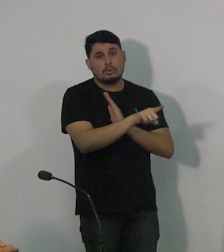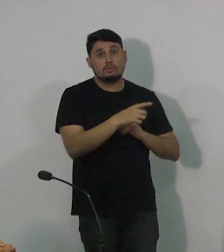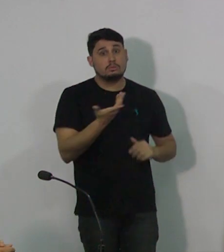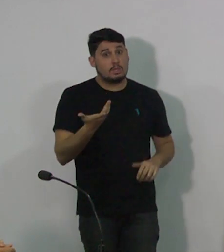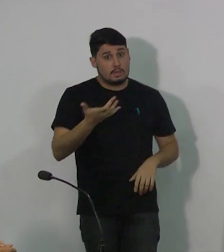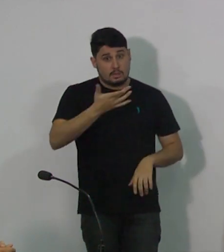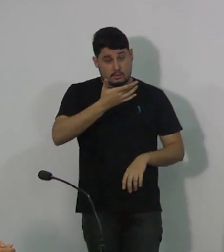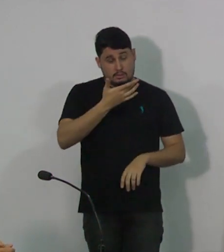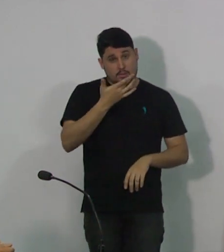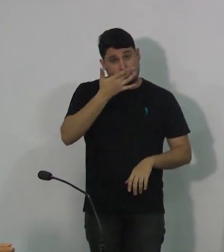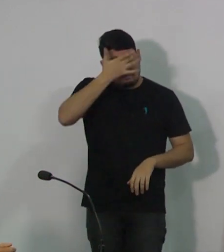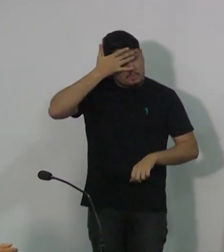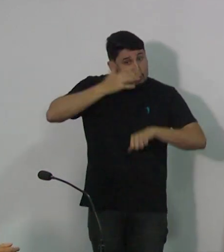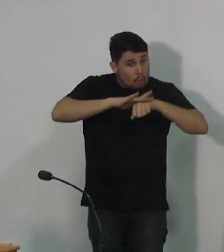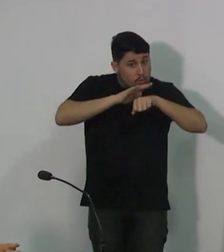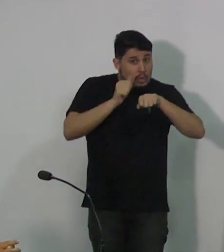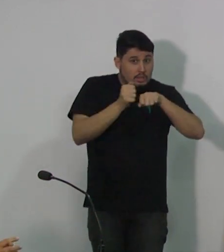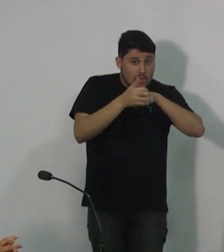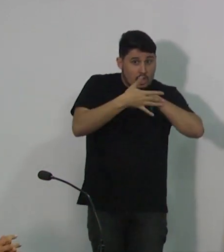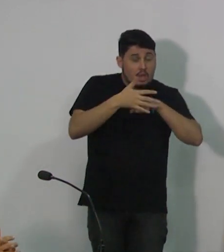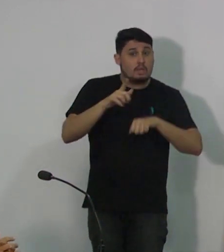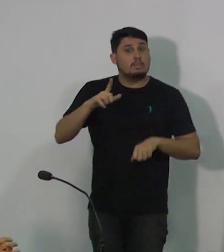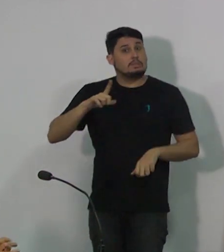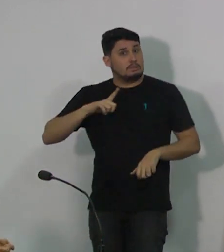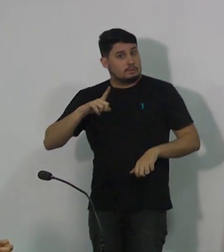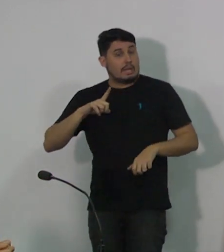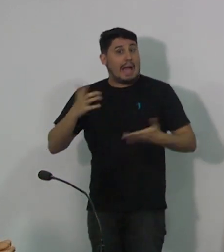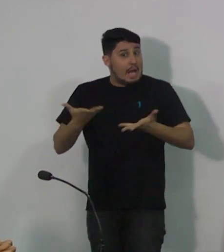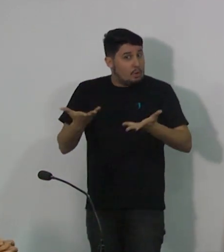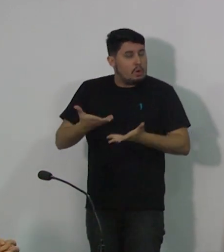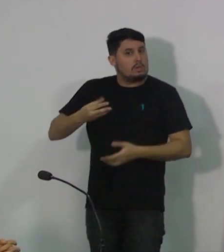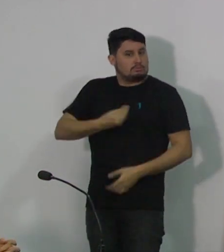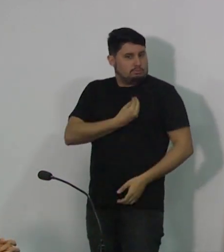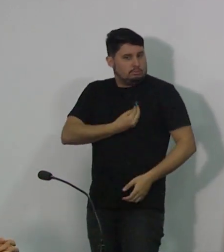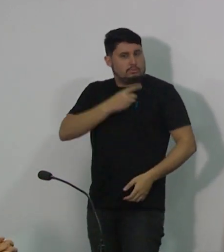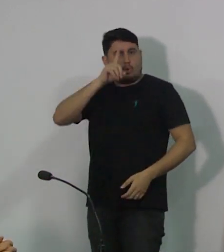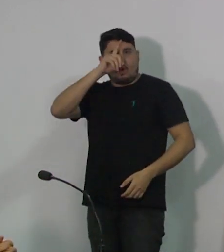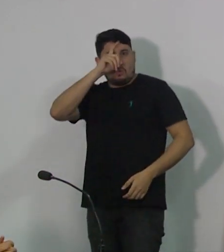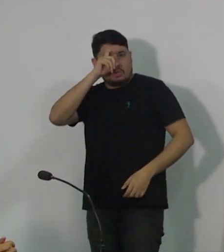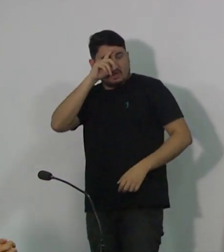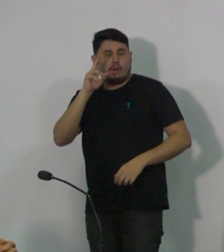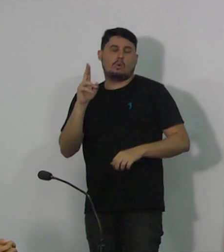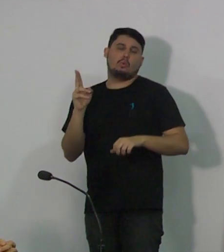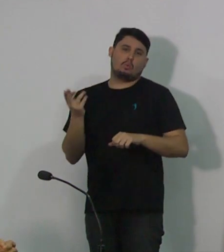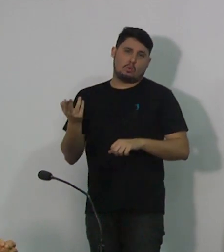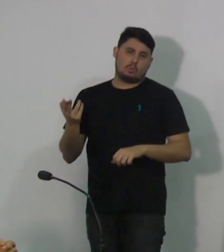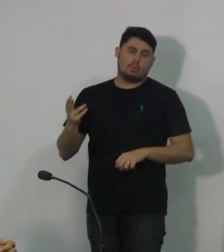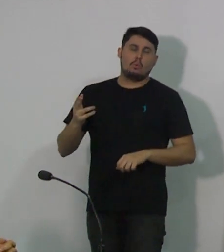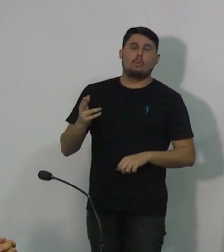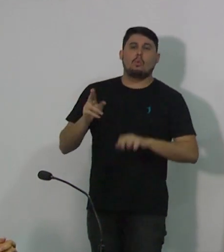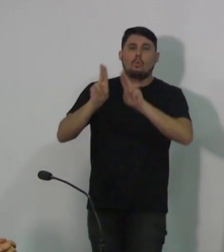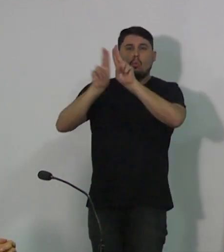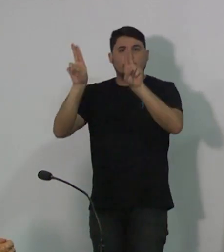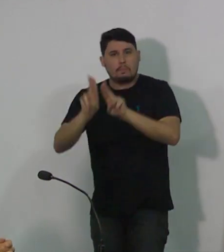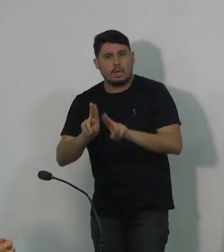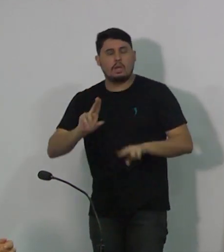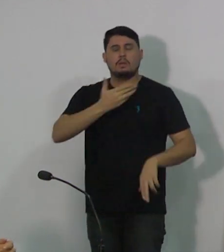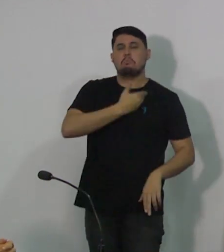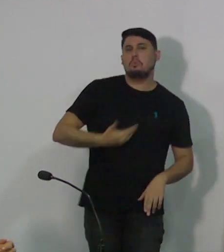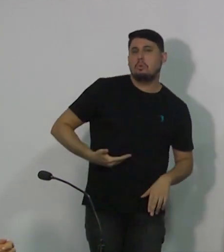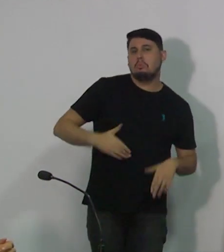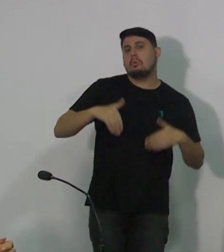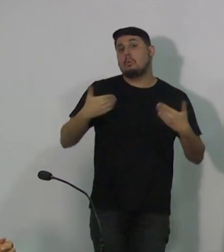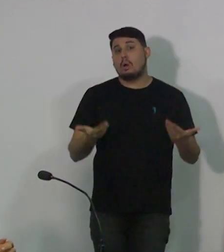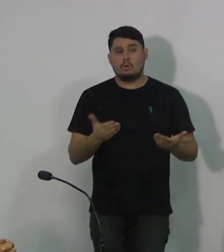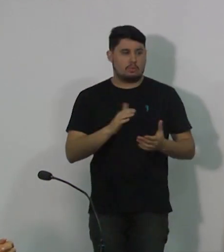ou foi encaminhado para o Recife? Não está em nenhum dos 3 lugares, ficou em isolamento domiciliar, como teve uma evolução clínica muito